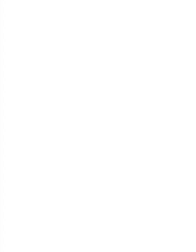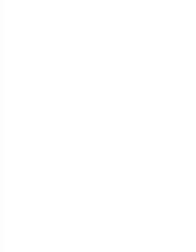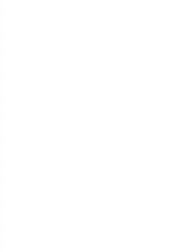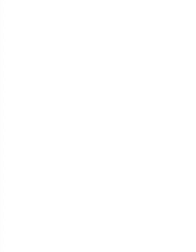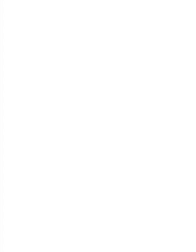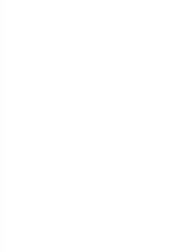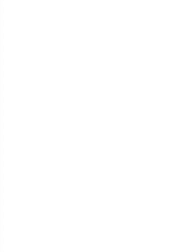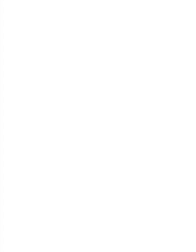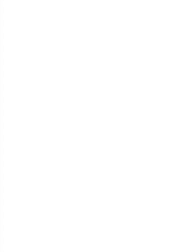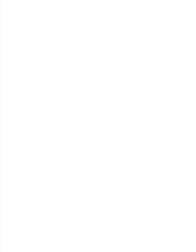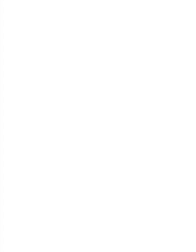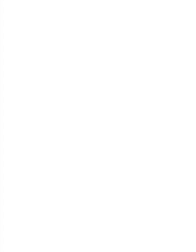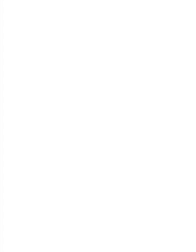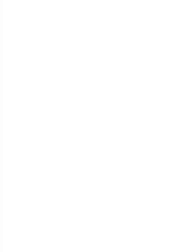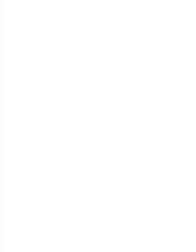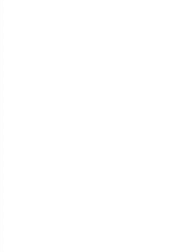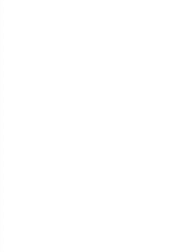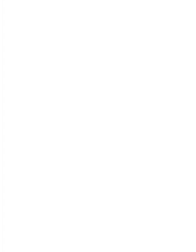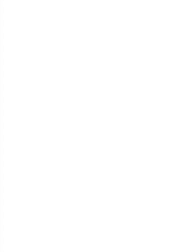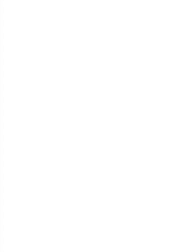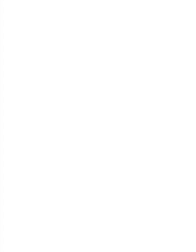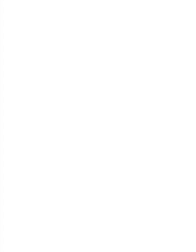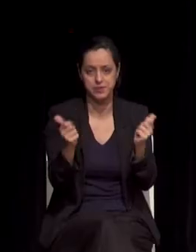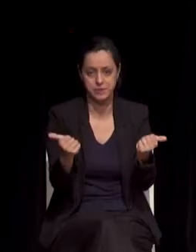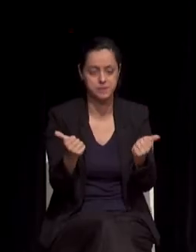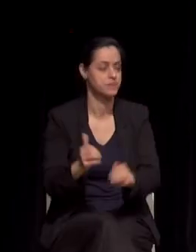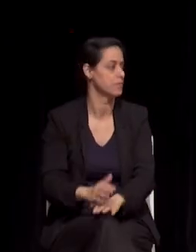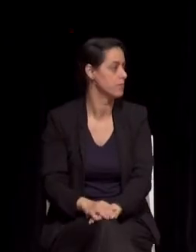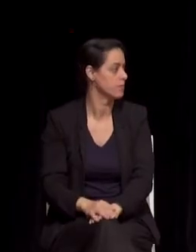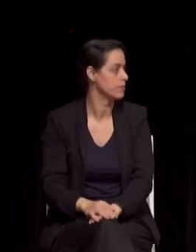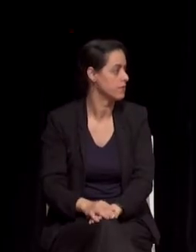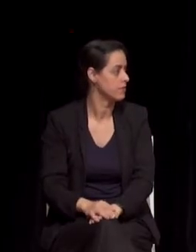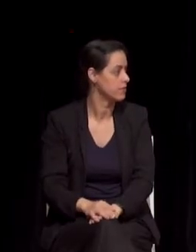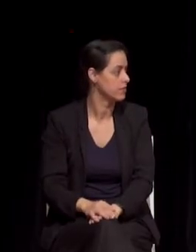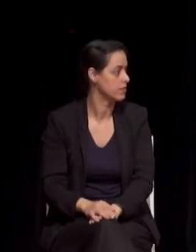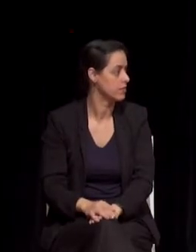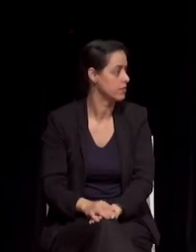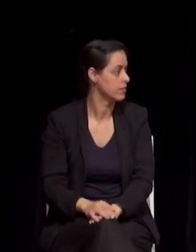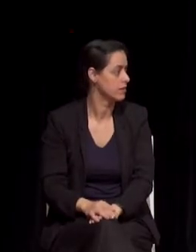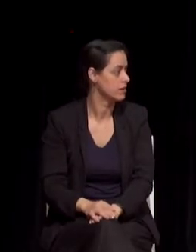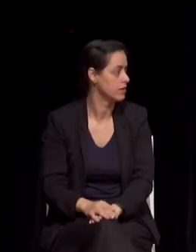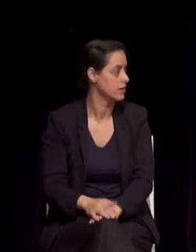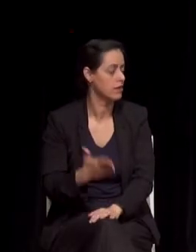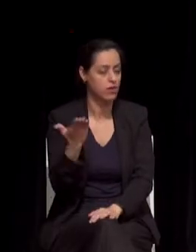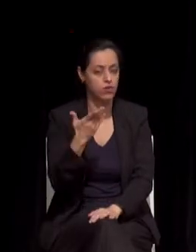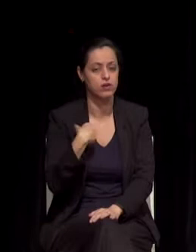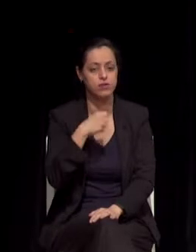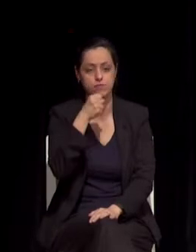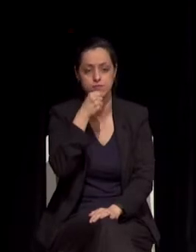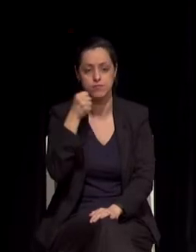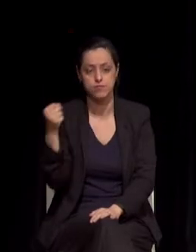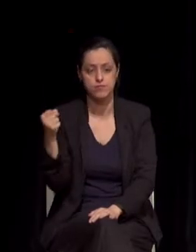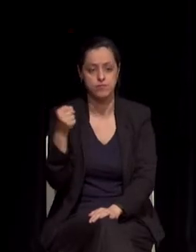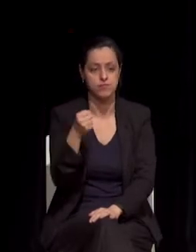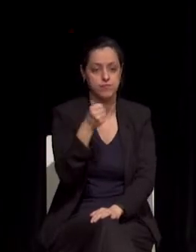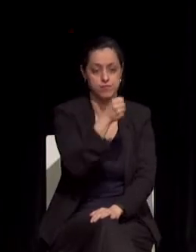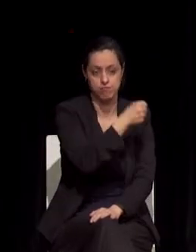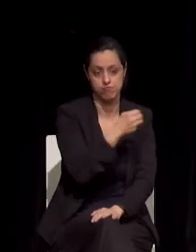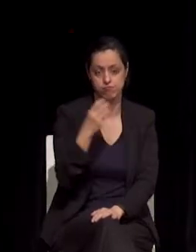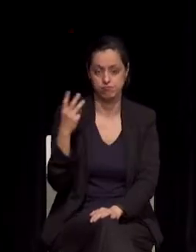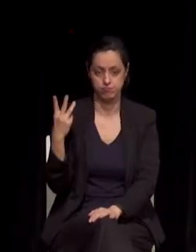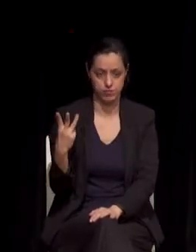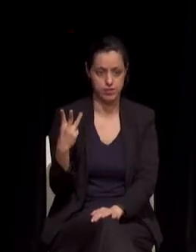vamos ter um momento de pausa, tudo bem? Eu vou passar a palavra para a Edneia, para a